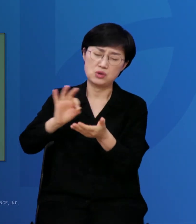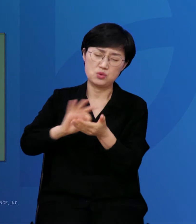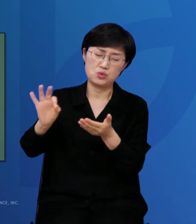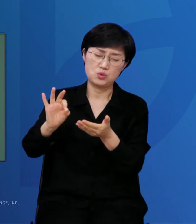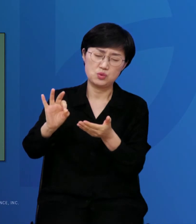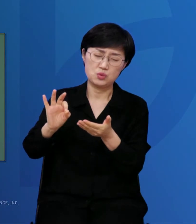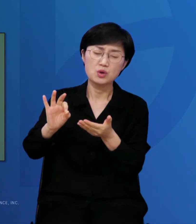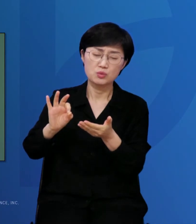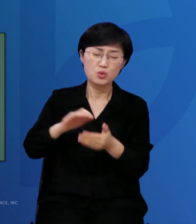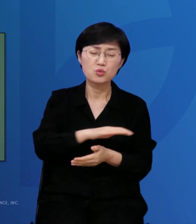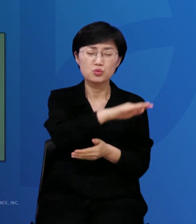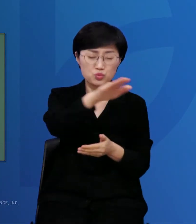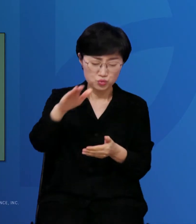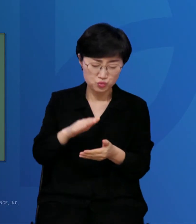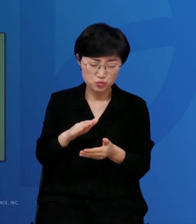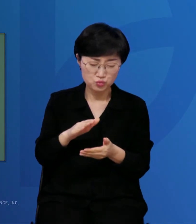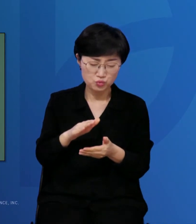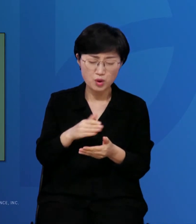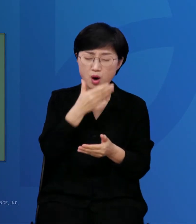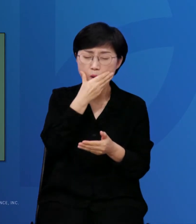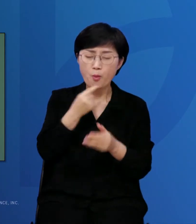사명을 감당하게 하옵소서.